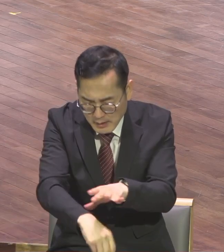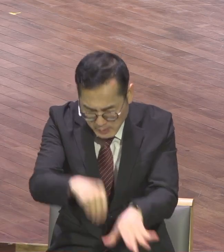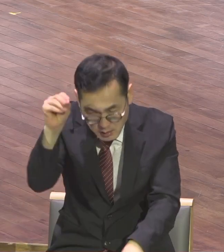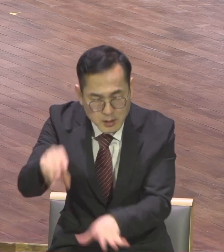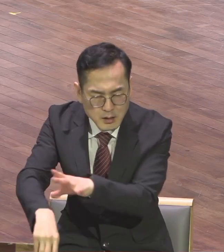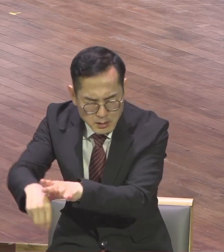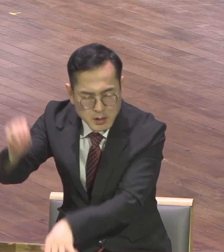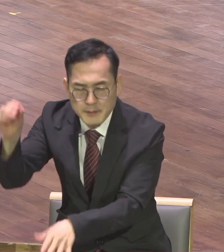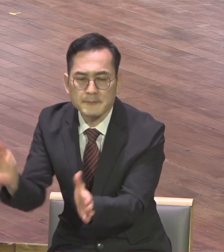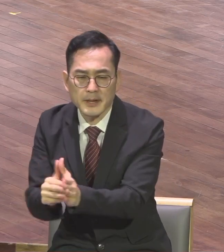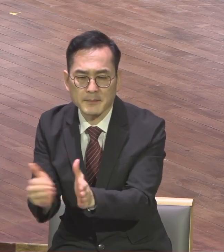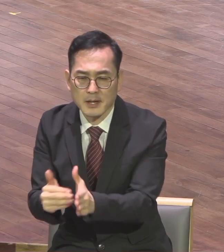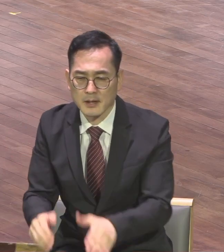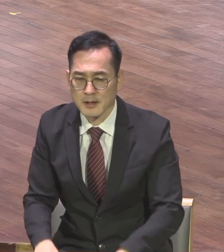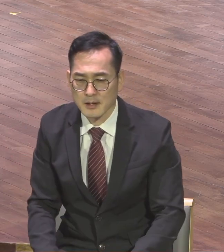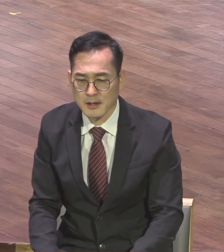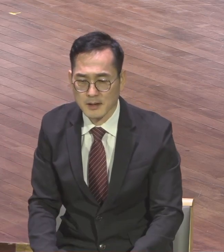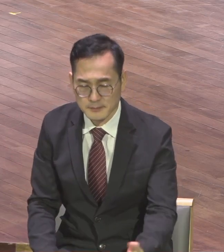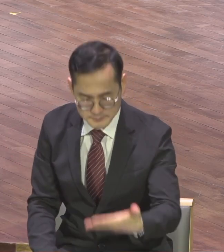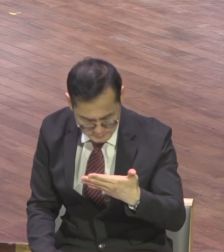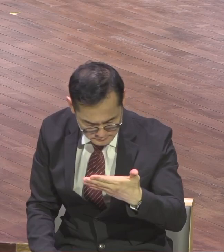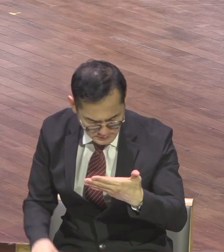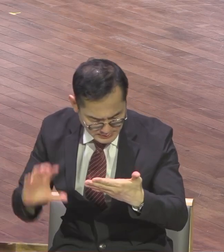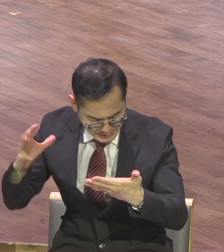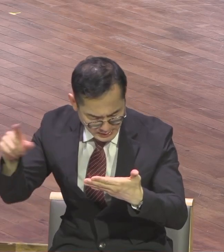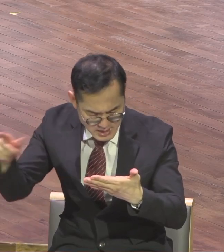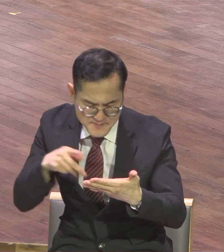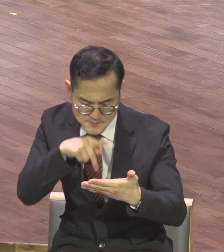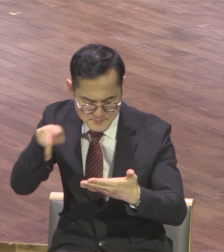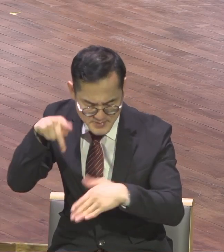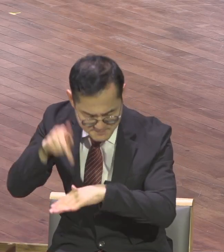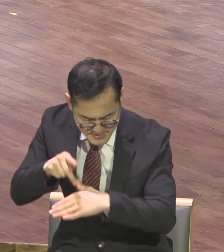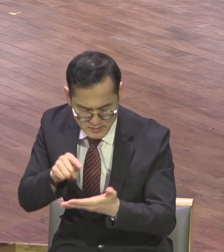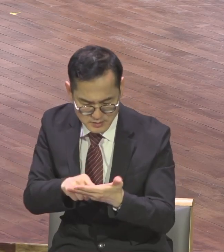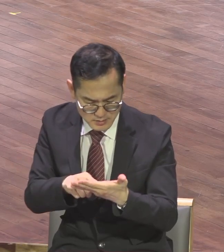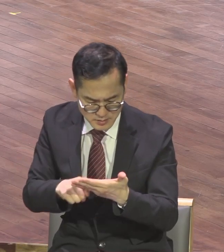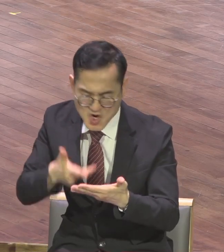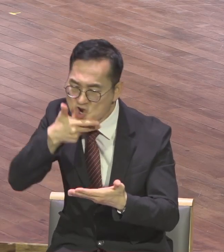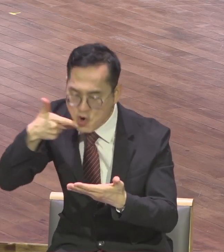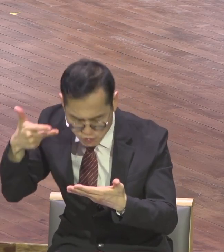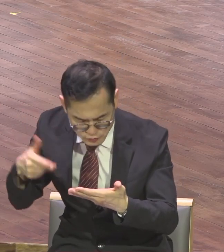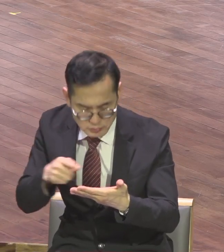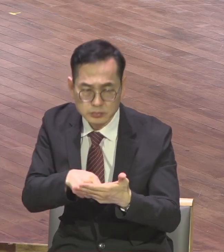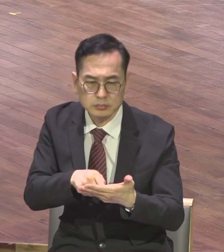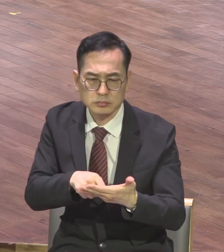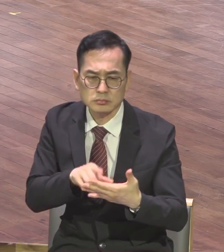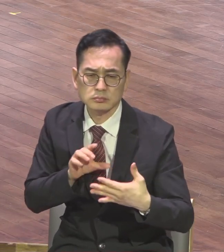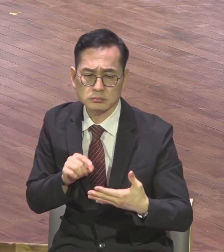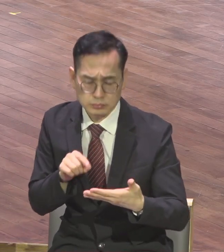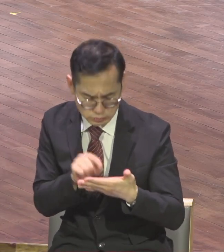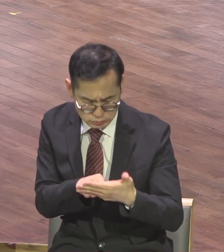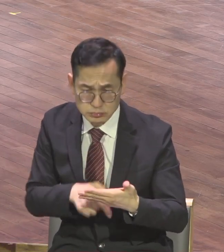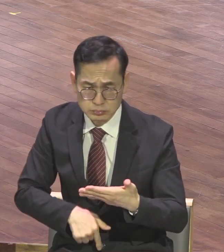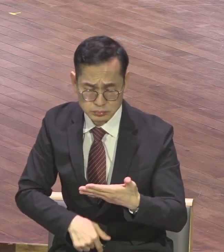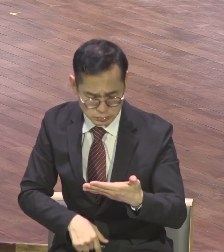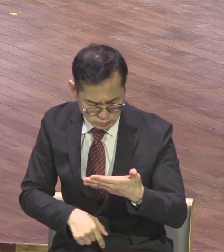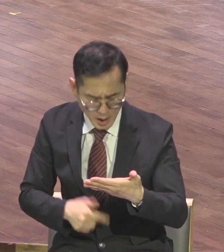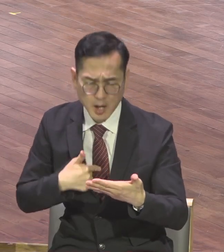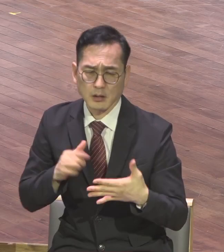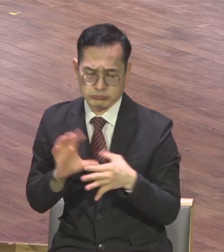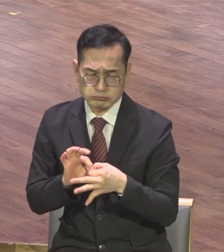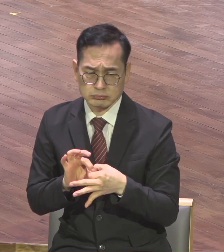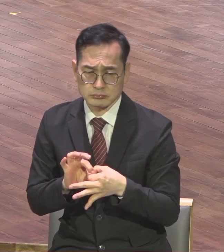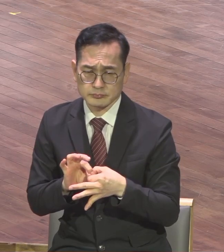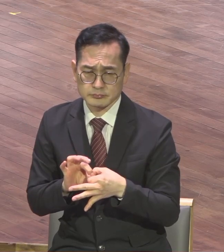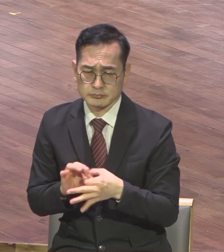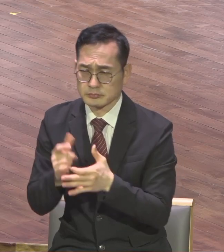자, 이것이 우연입니까? 성령의 역사인 줄 믿습니다. 성교를 어떻게 우연히 보겠습니까? 하나님